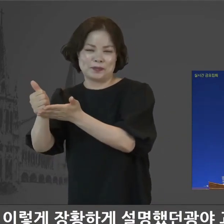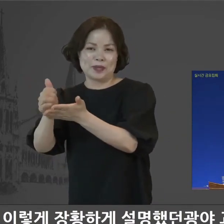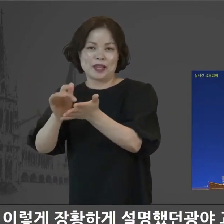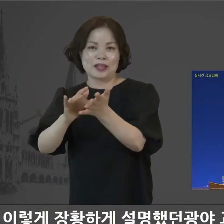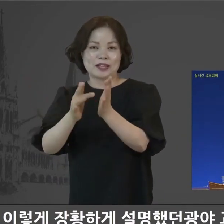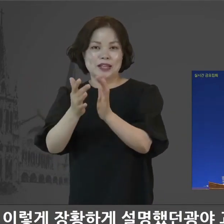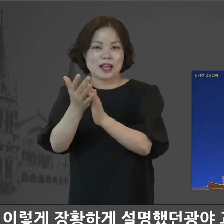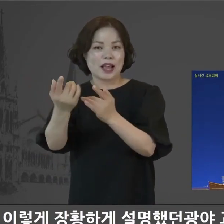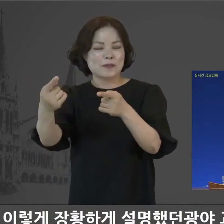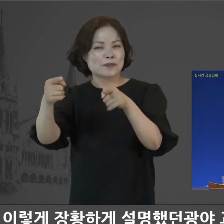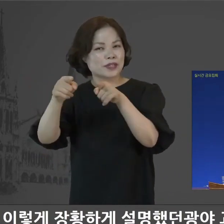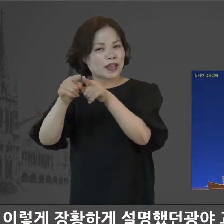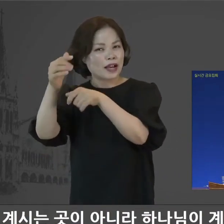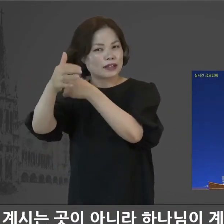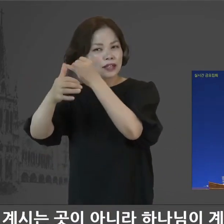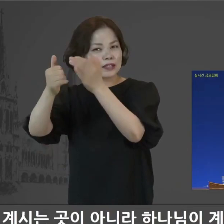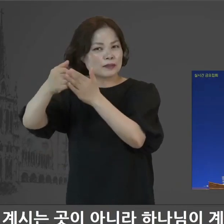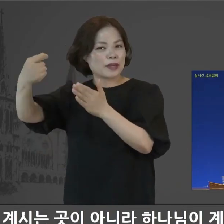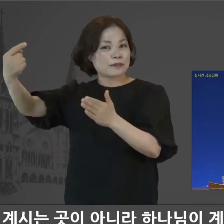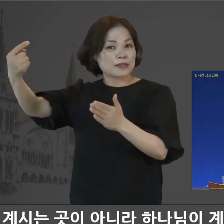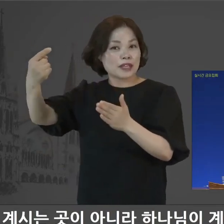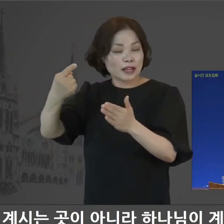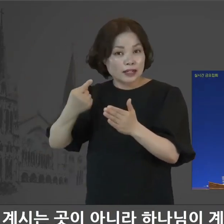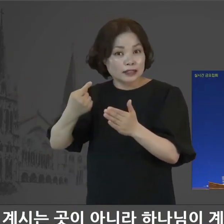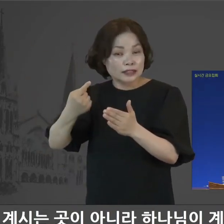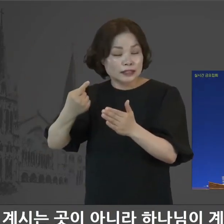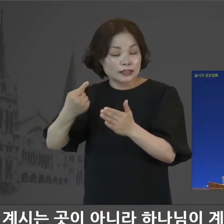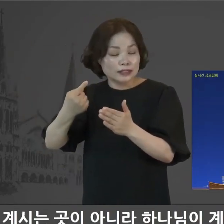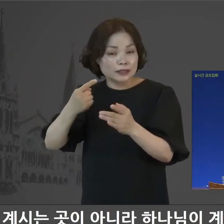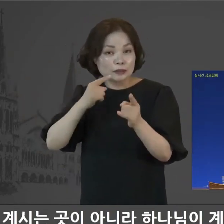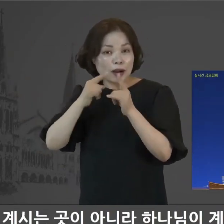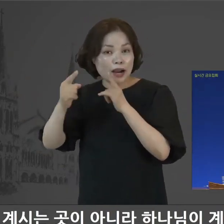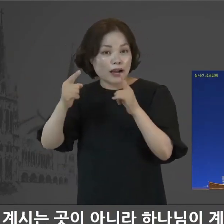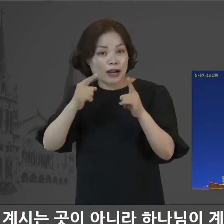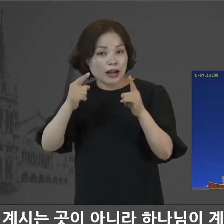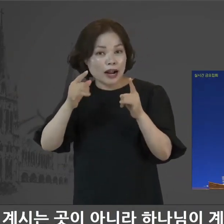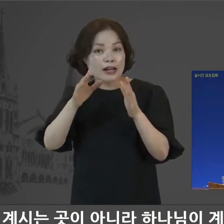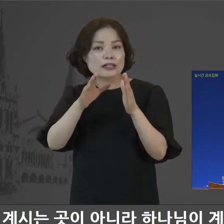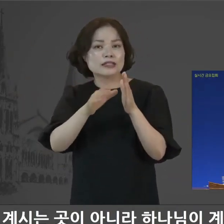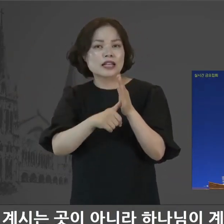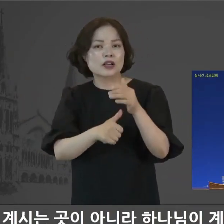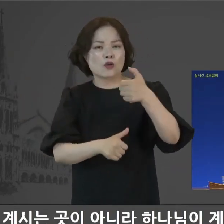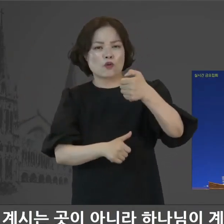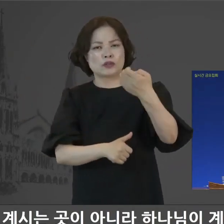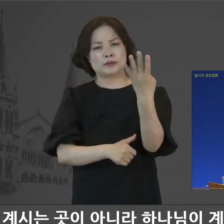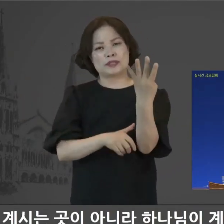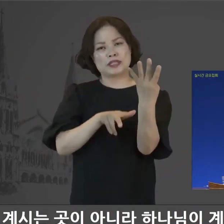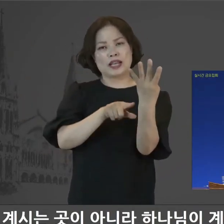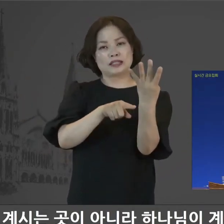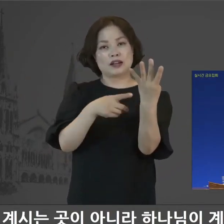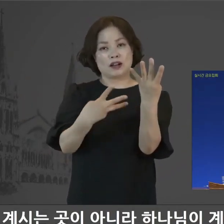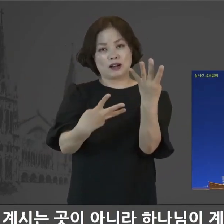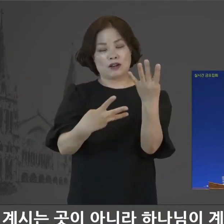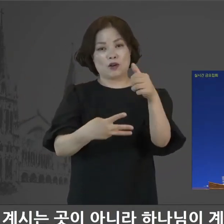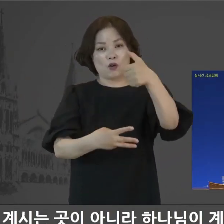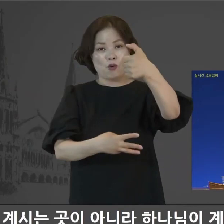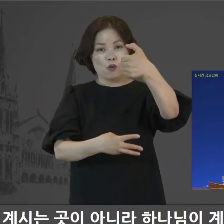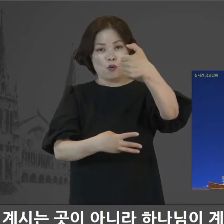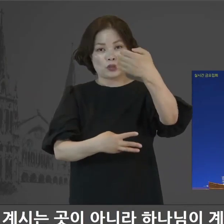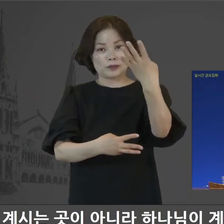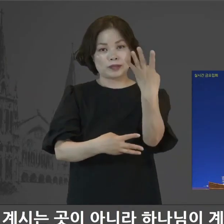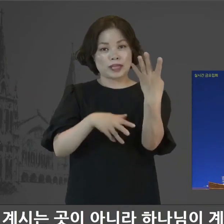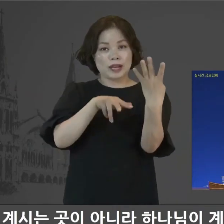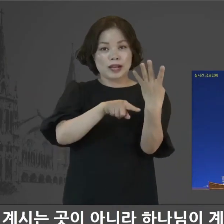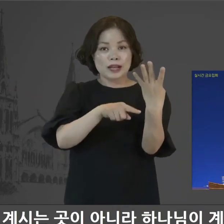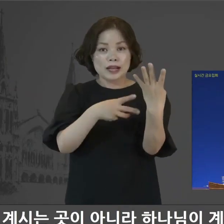예수님과 함께 하나님의 임재가 있었다. 그 얘기까지 딱 하는 순간 54절로 갑니다.